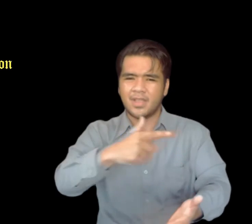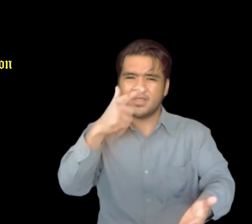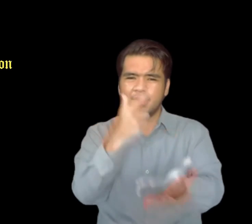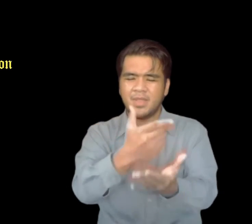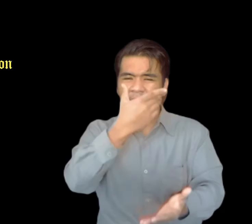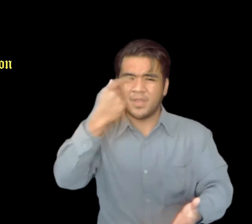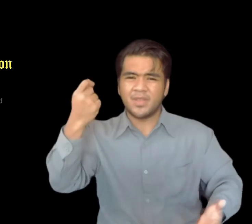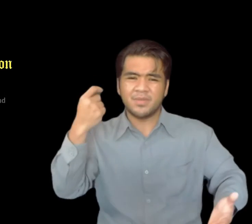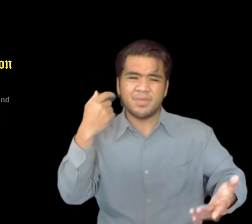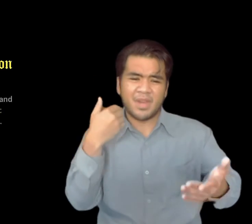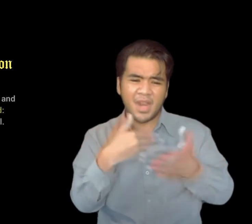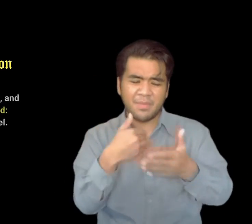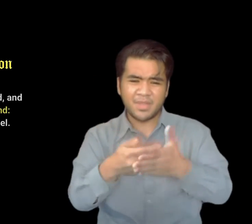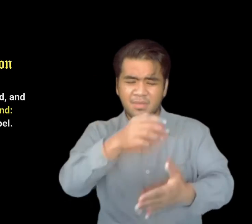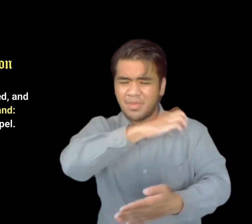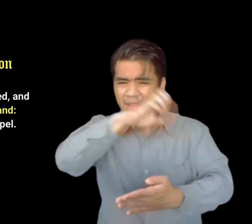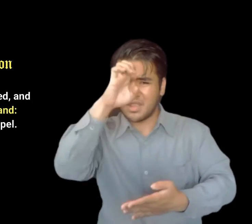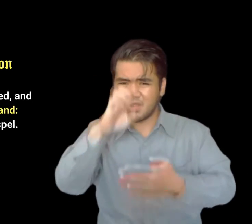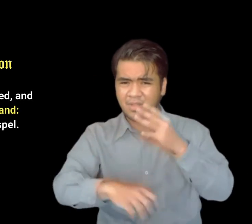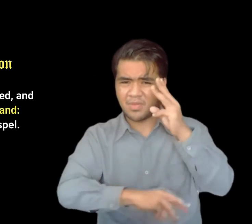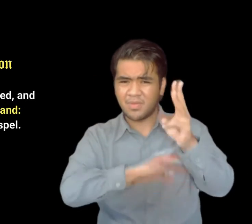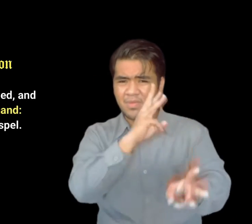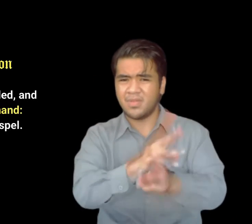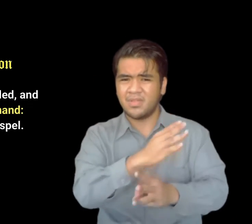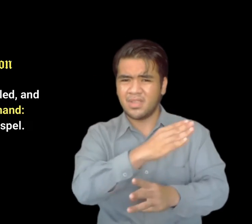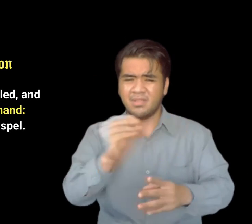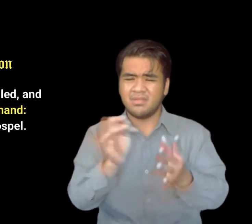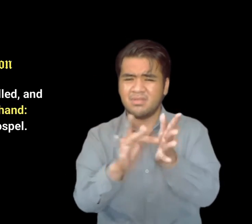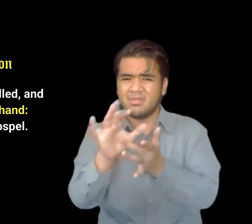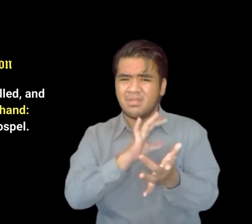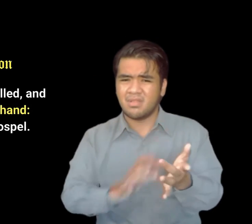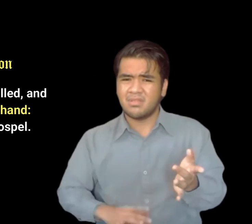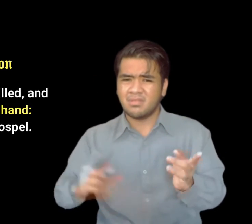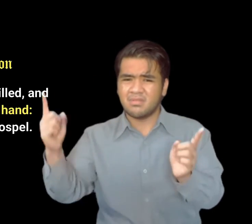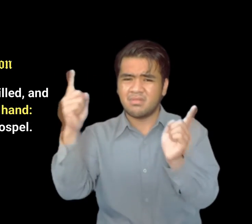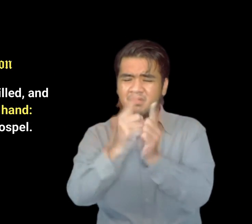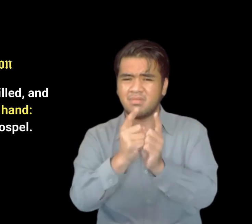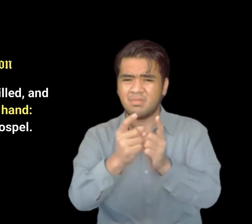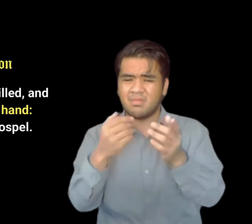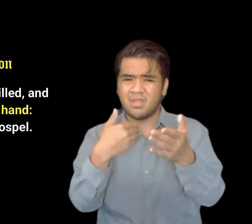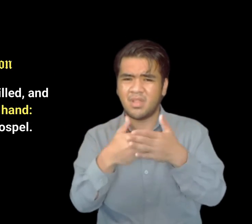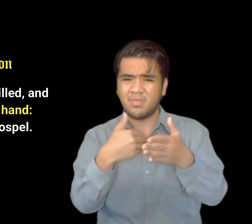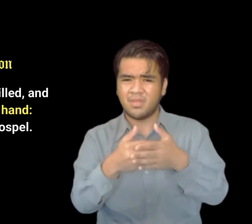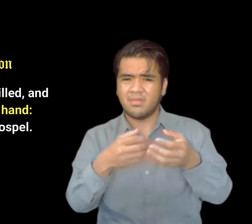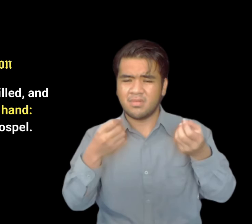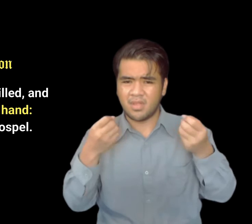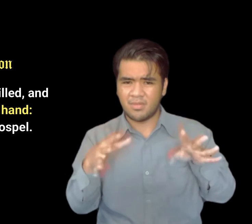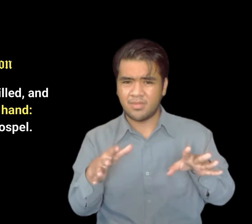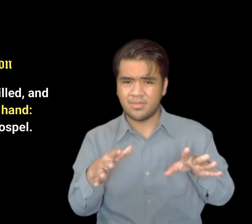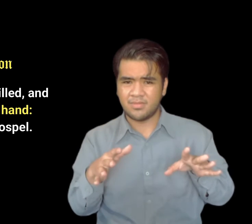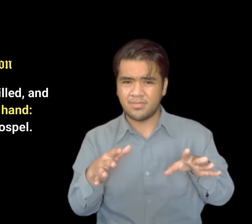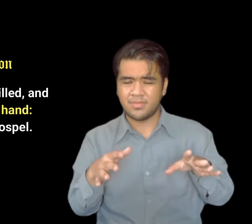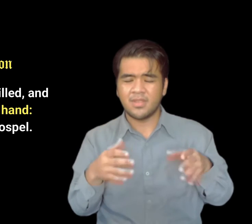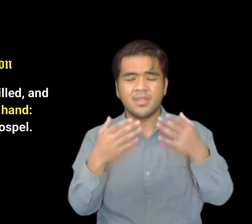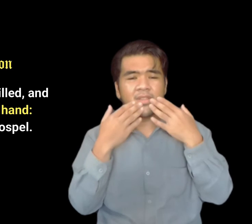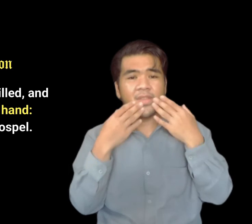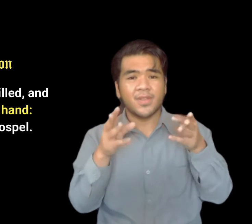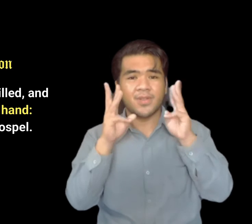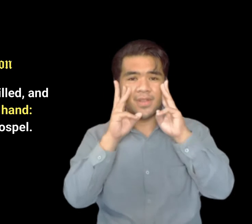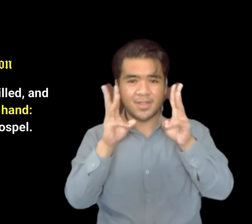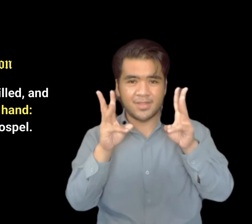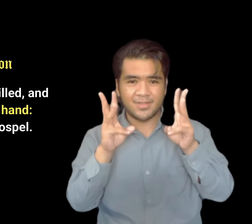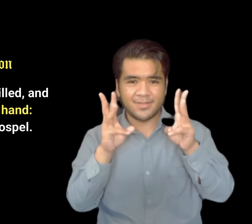at bago mahuli ang lahat, tayo ay magsisi at maniwala sa Ebanghelyo. Dahil ang oras ay patapos na at ang kaharian